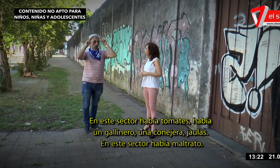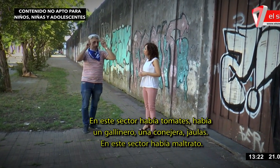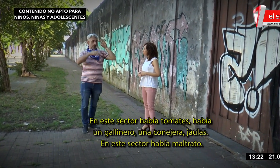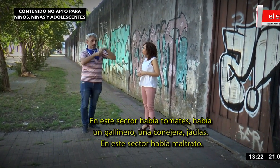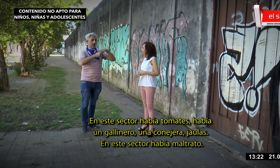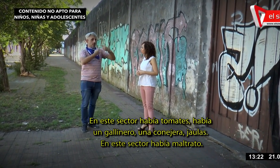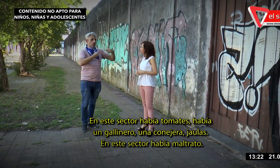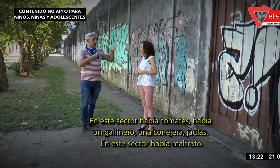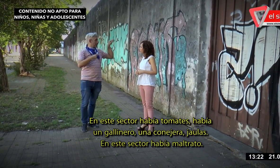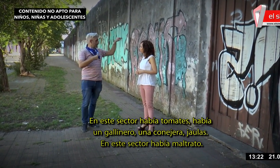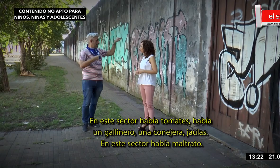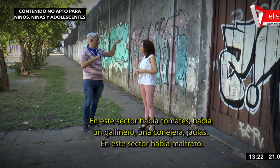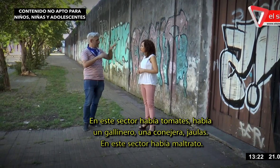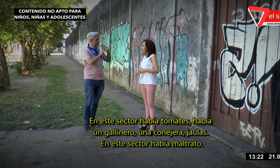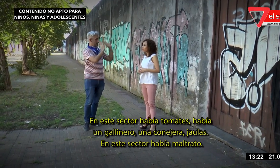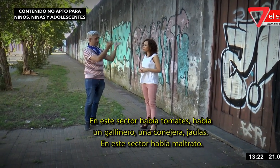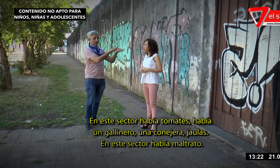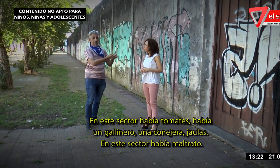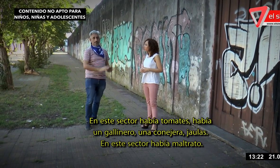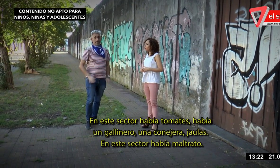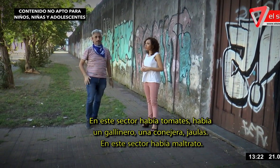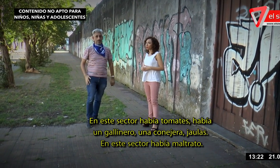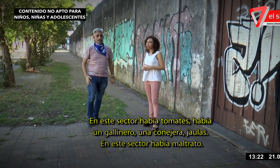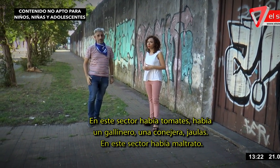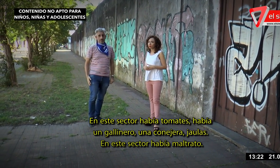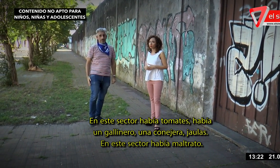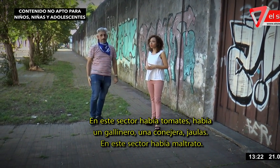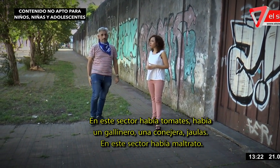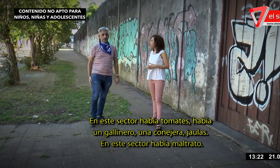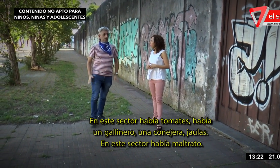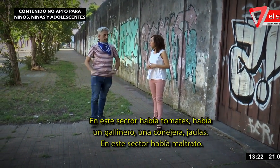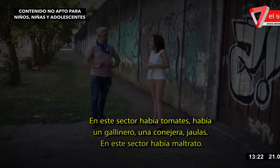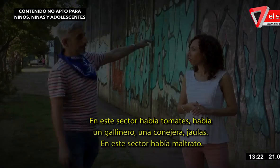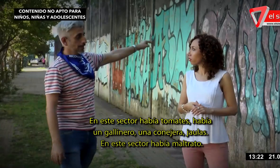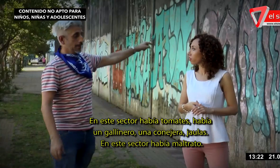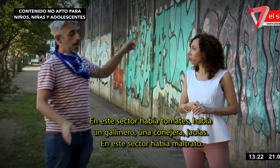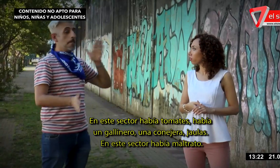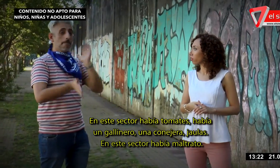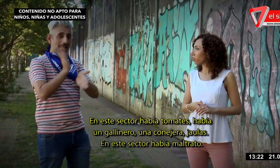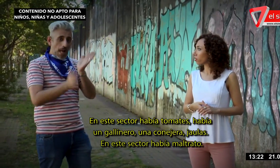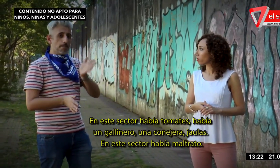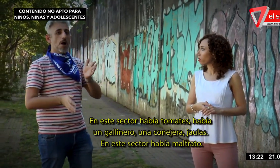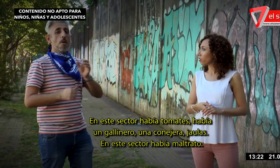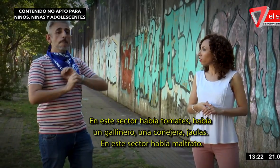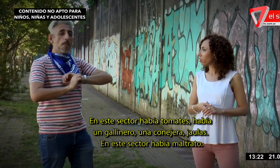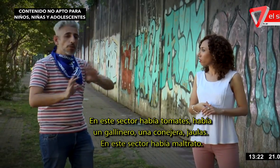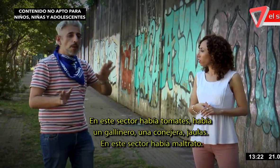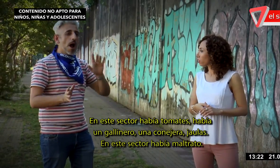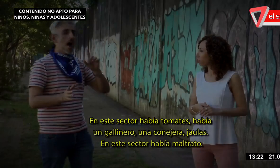había un gallinero, una conejera también, jaulas. Y en este sector había maltrato.